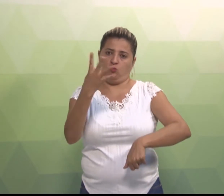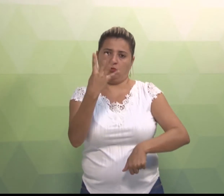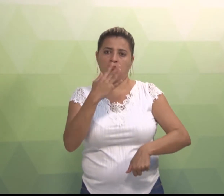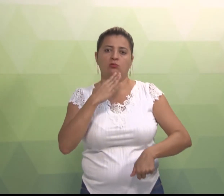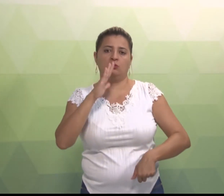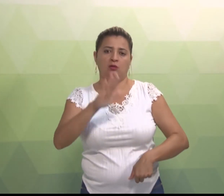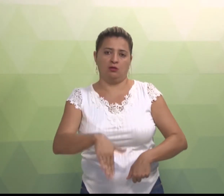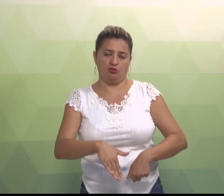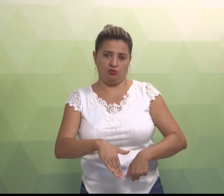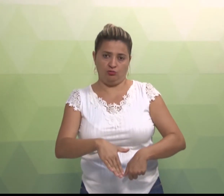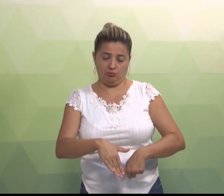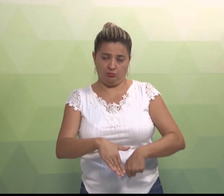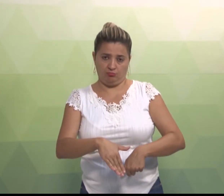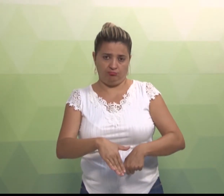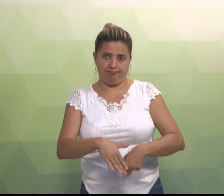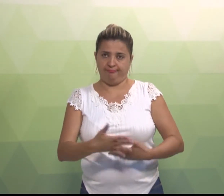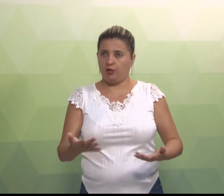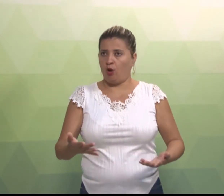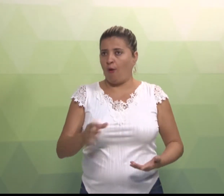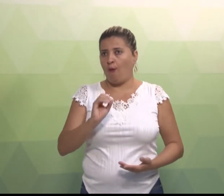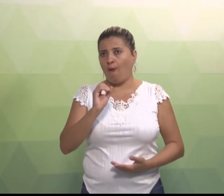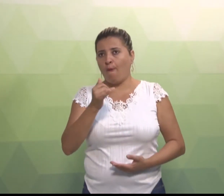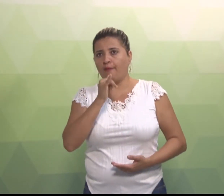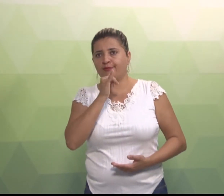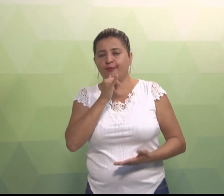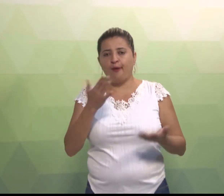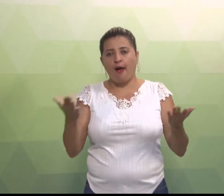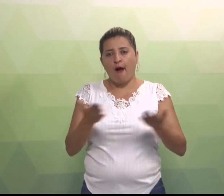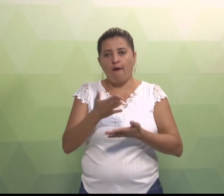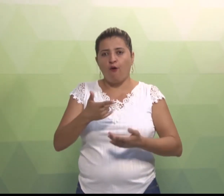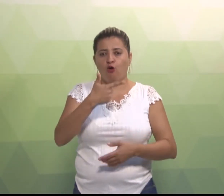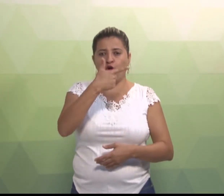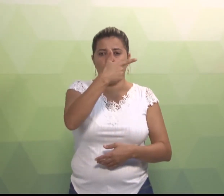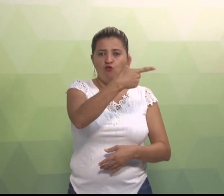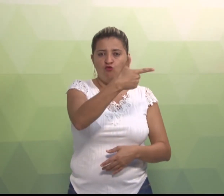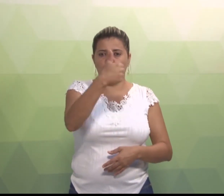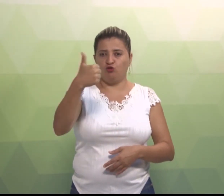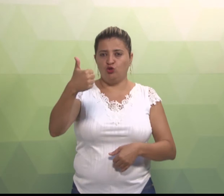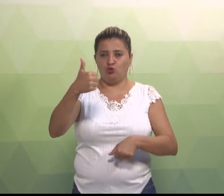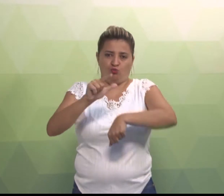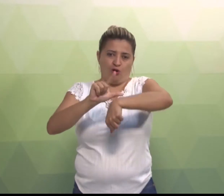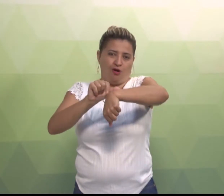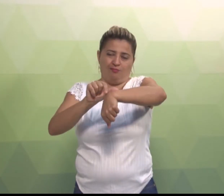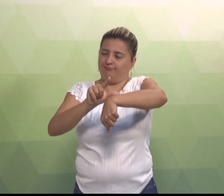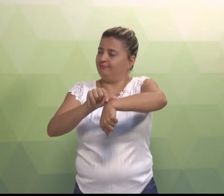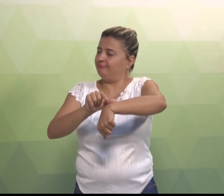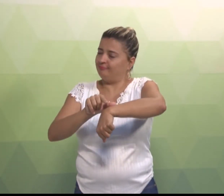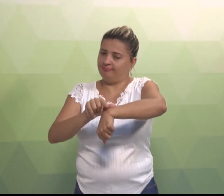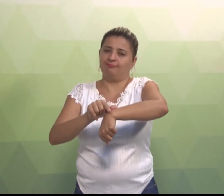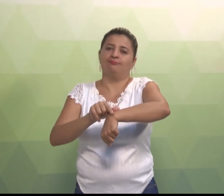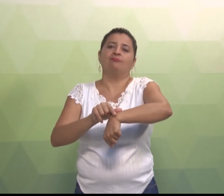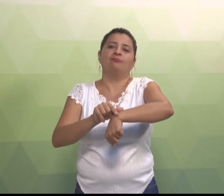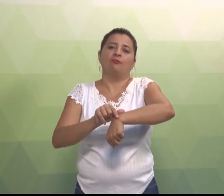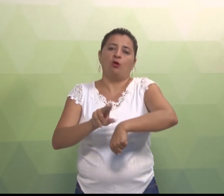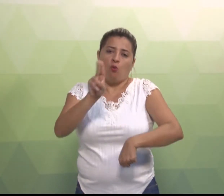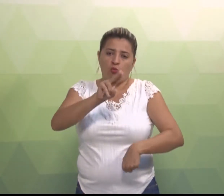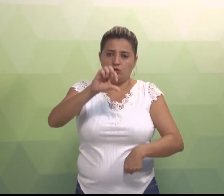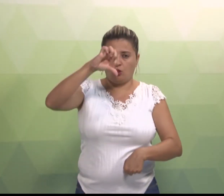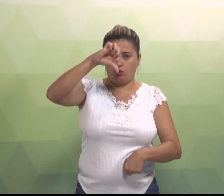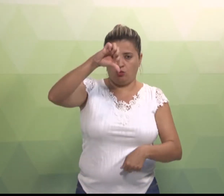4 horas da tarde. Ou um outro exemplo, 21 horas. Usamos